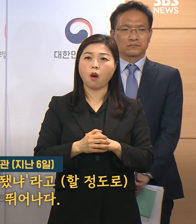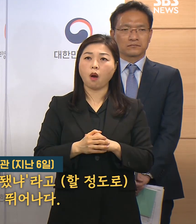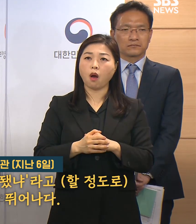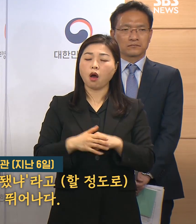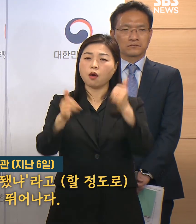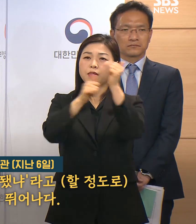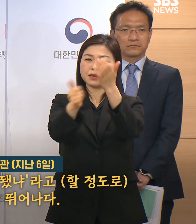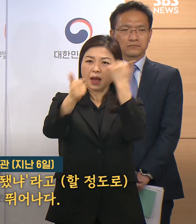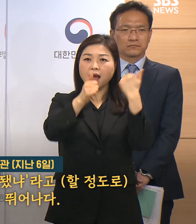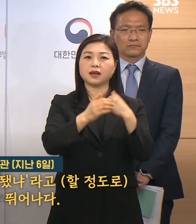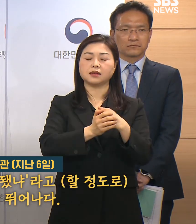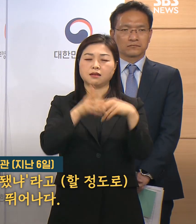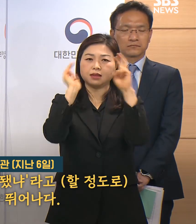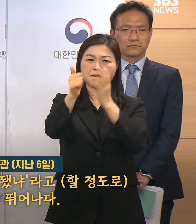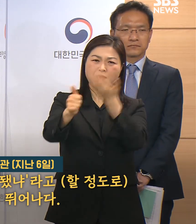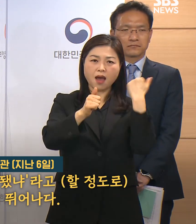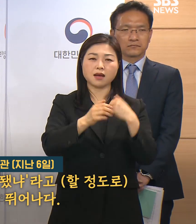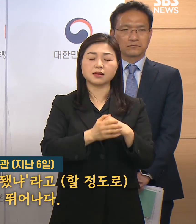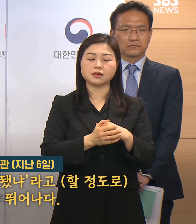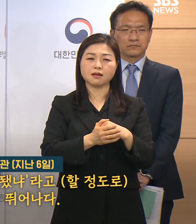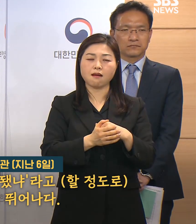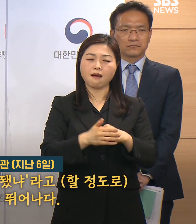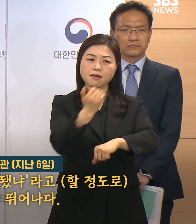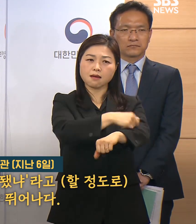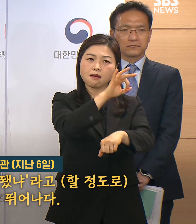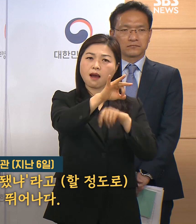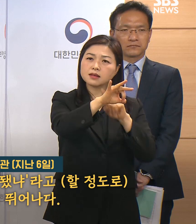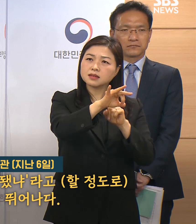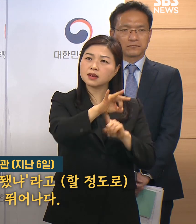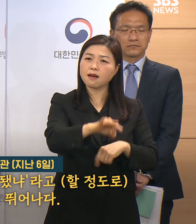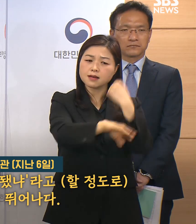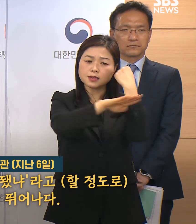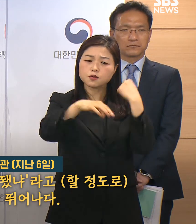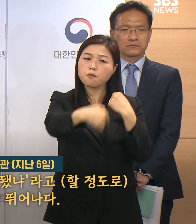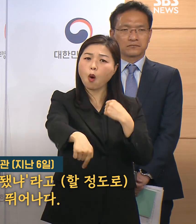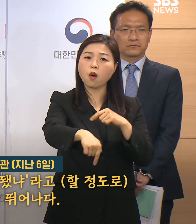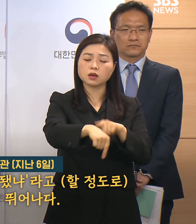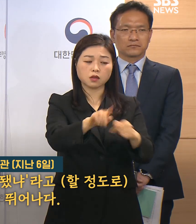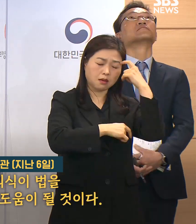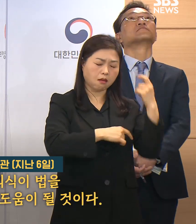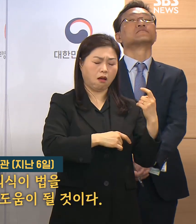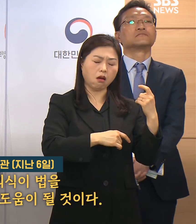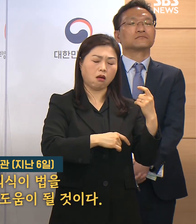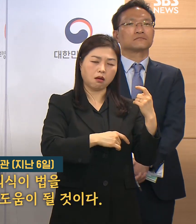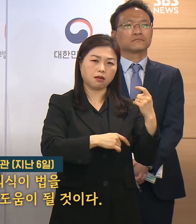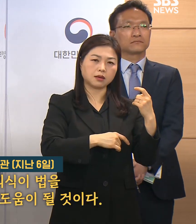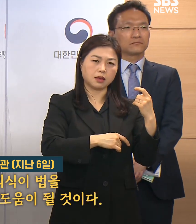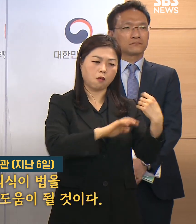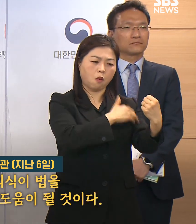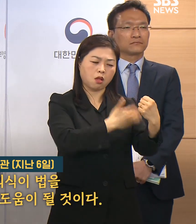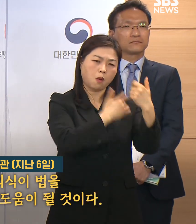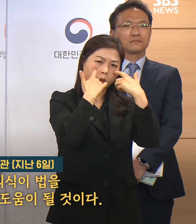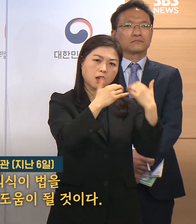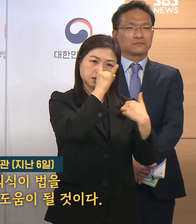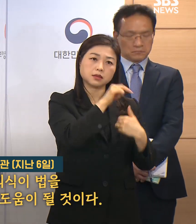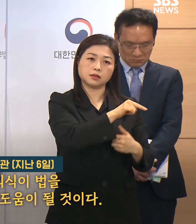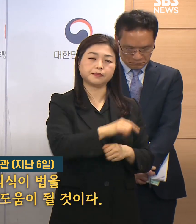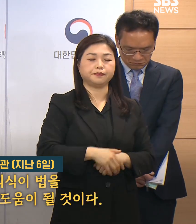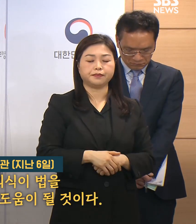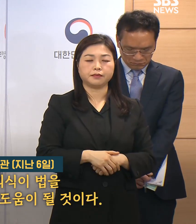나와라, 뭐 성과급이 무슨 근거로 이렇게 됐냐라고 해서 권리의식이 굉장히 뛰어나다. 적극적인